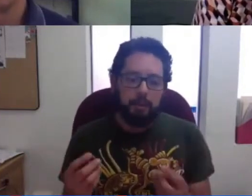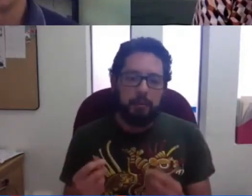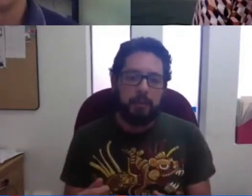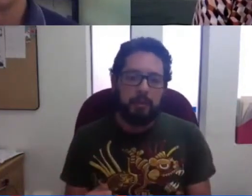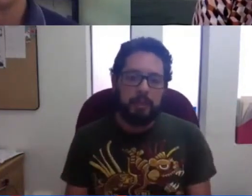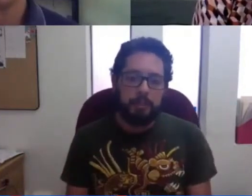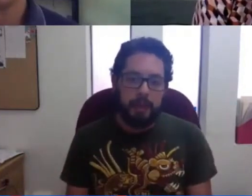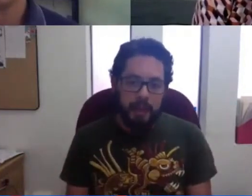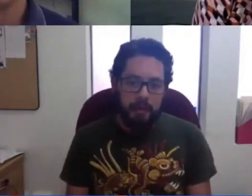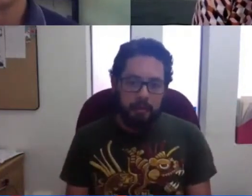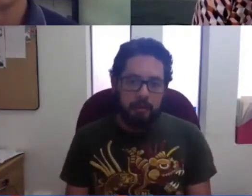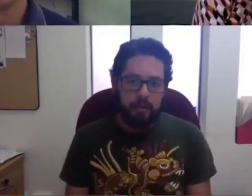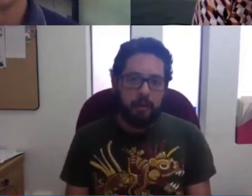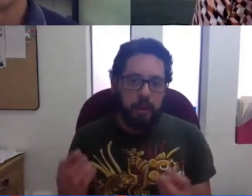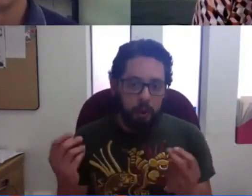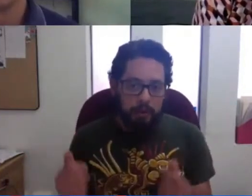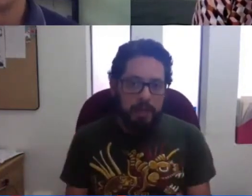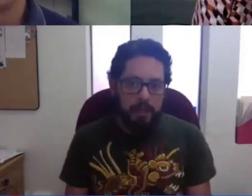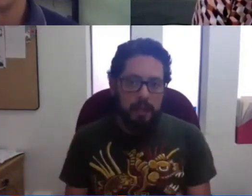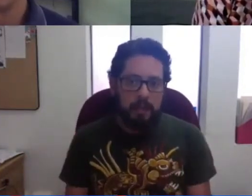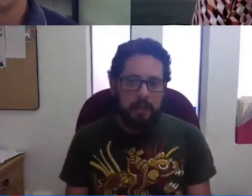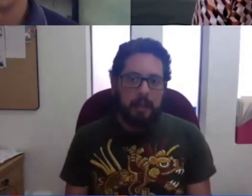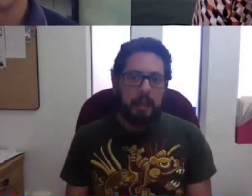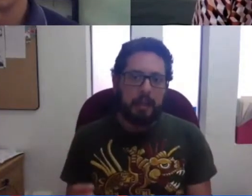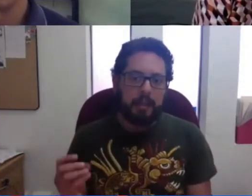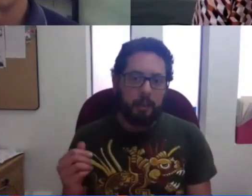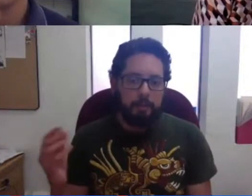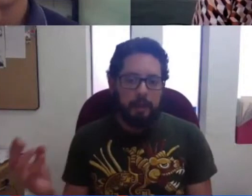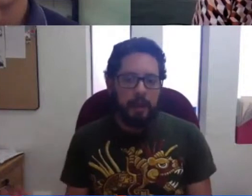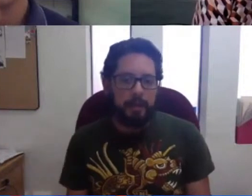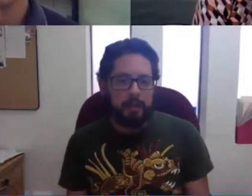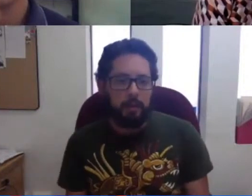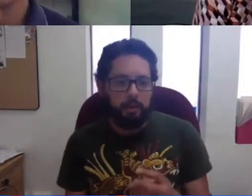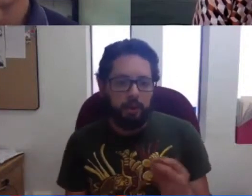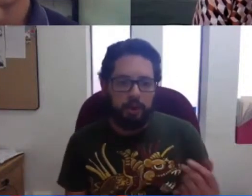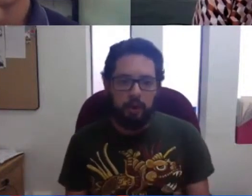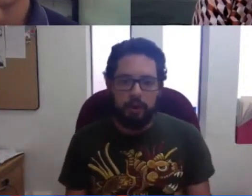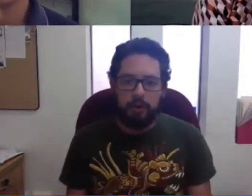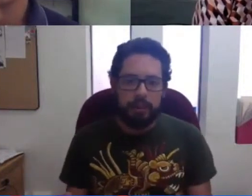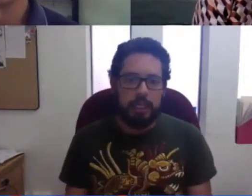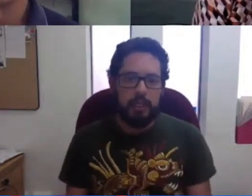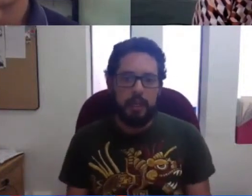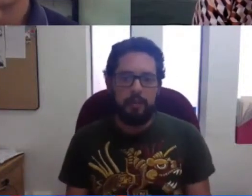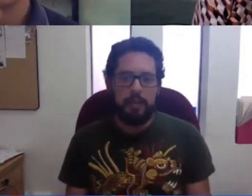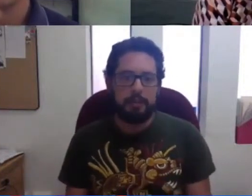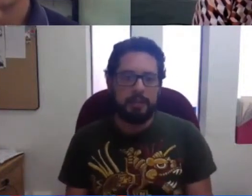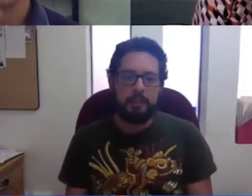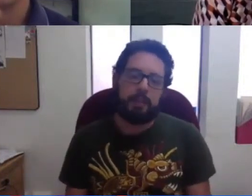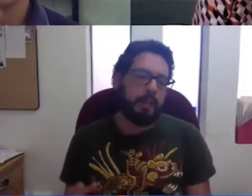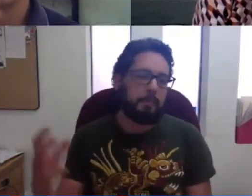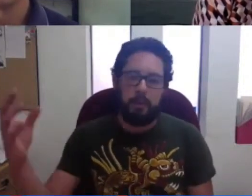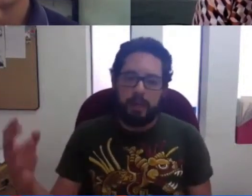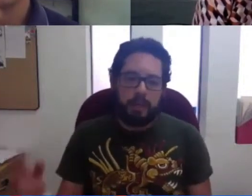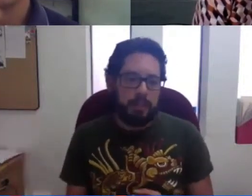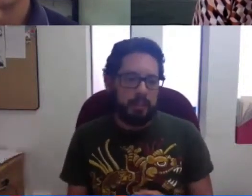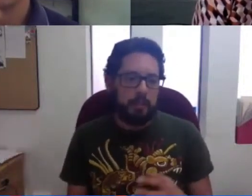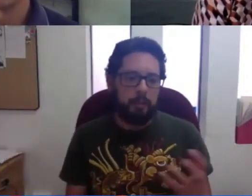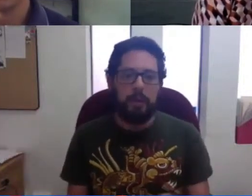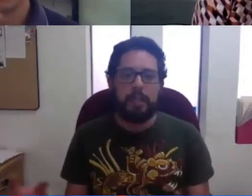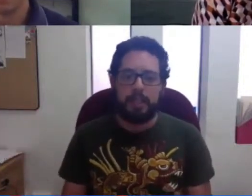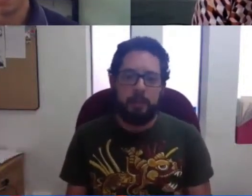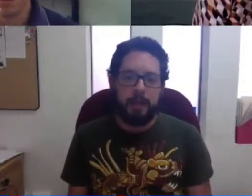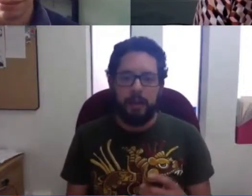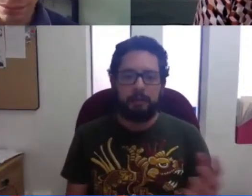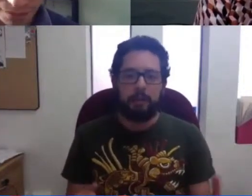lo van absorbiendo desde pequeños, ¿no? Lo imitan, toman palabras de uno, del otro, se genera una especie de, por ejemplo, si